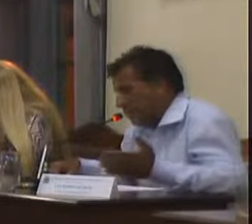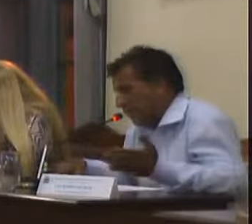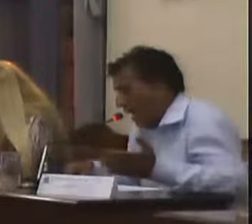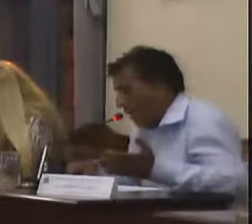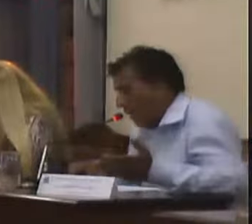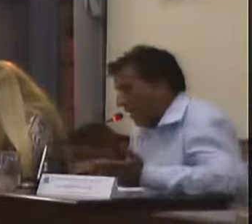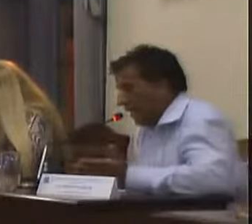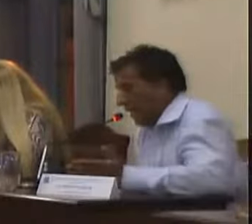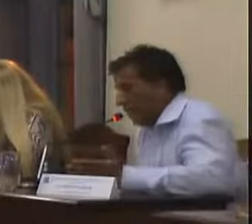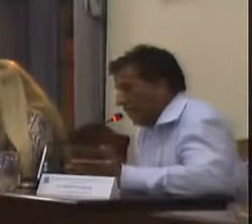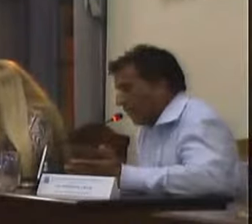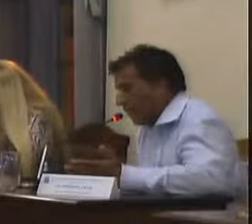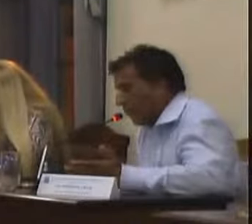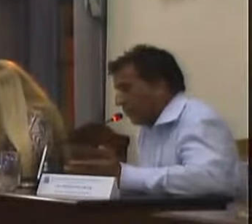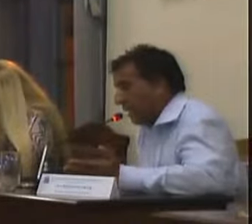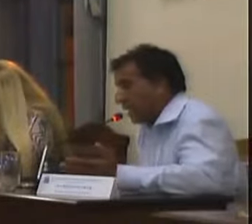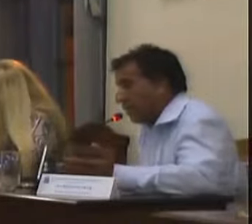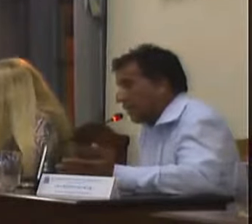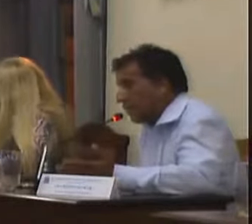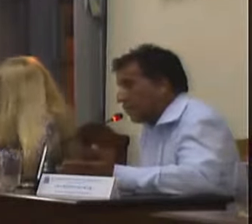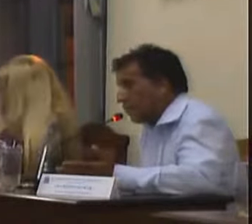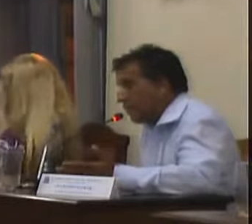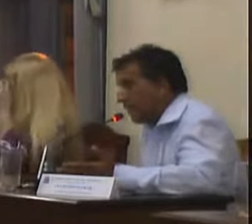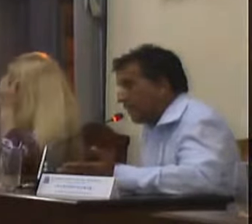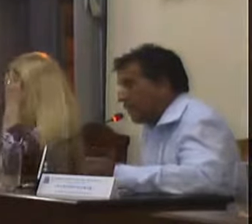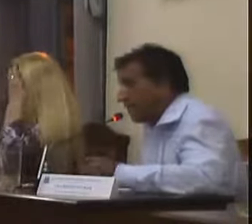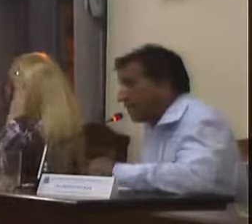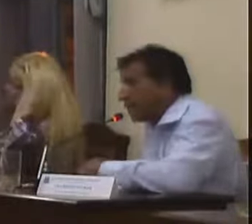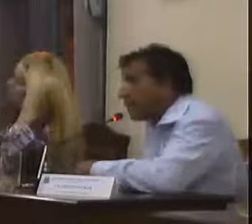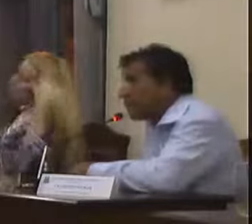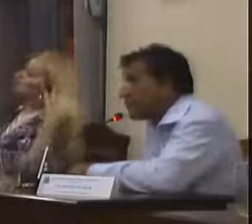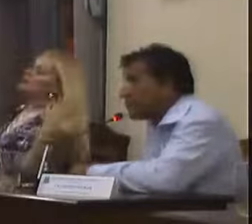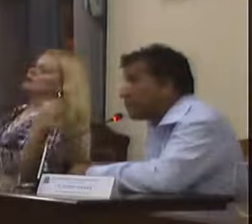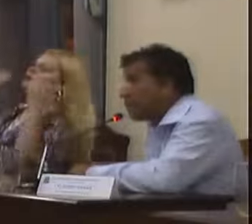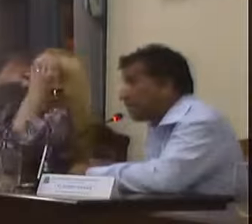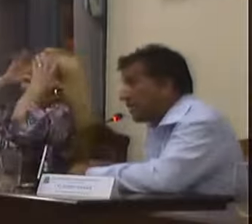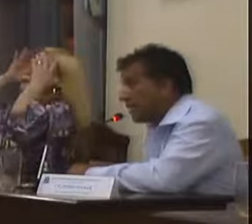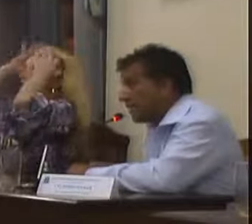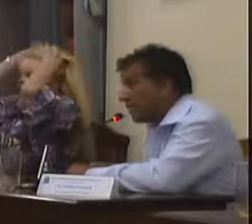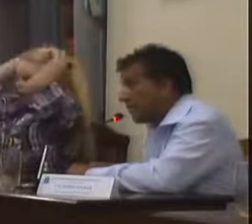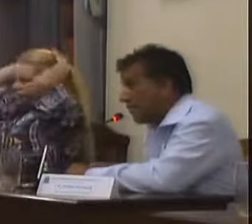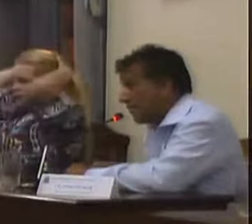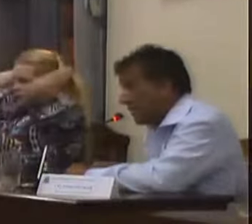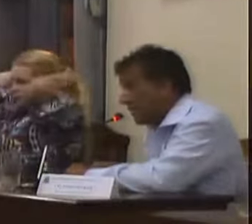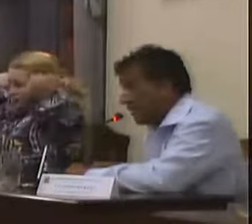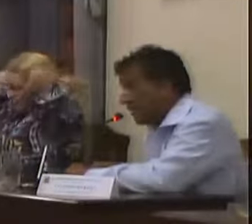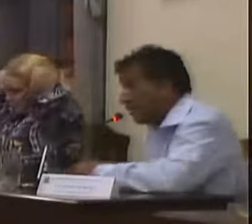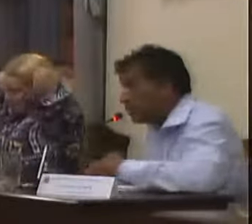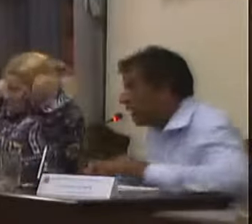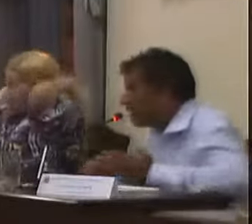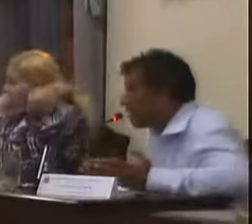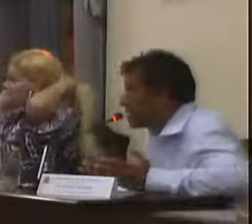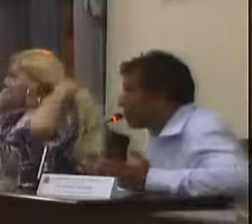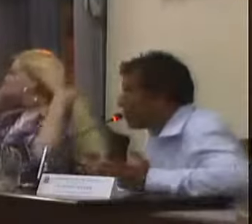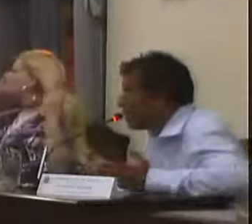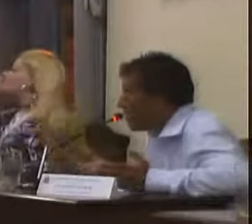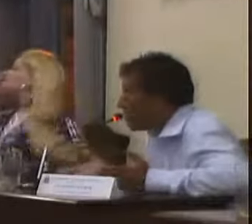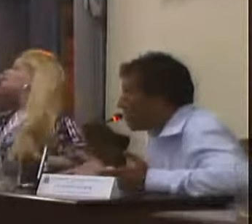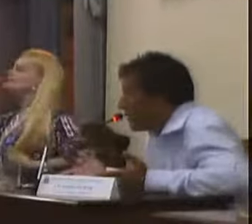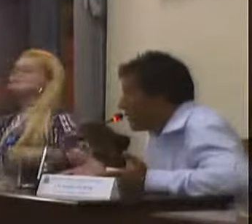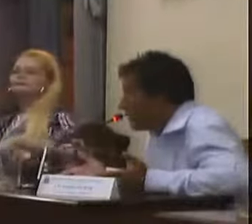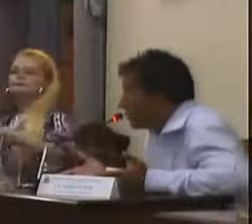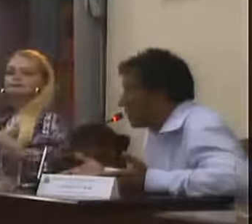de buraco, ela contratar uma turma para ficar tampando esses buracos da cidade de uma vez, entendeu? Ajudar na tampação de